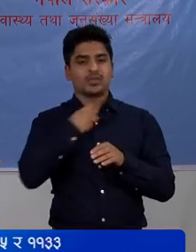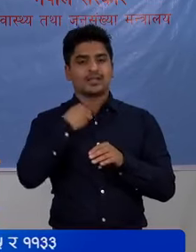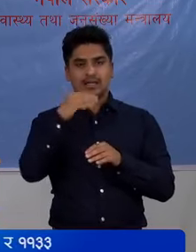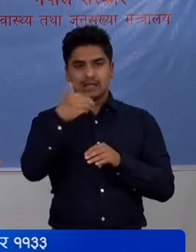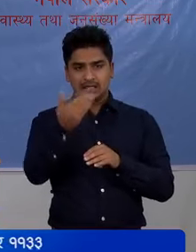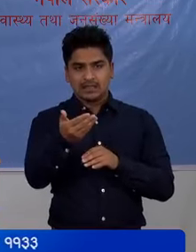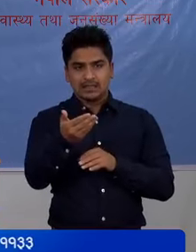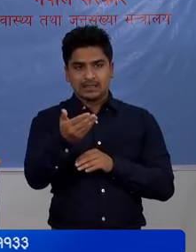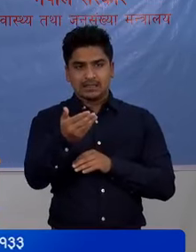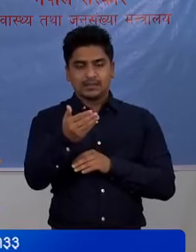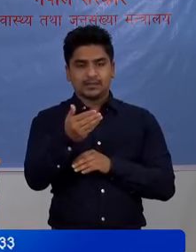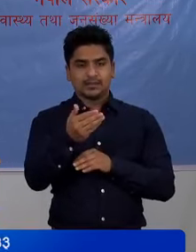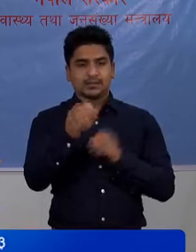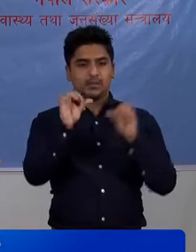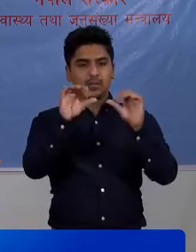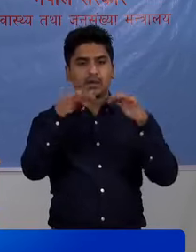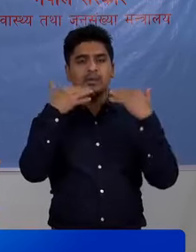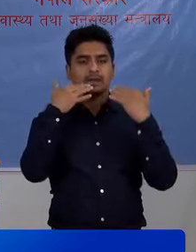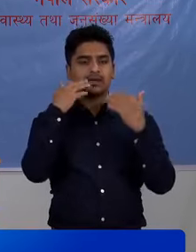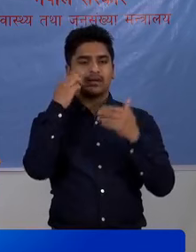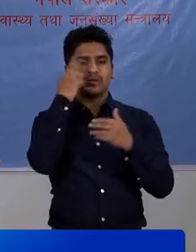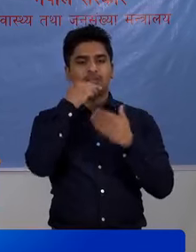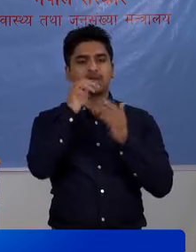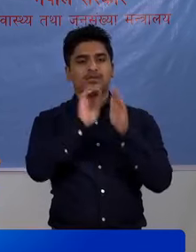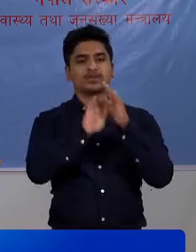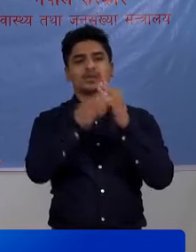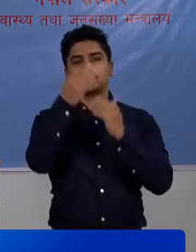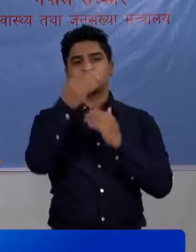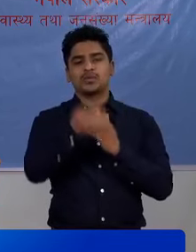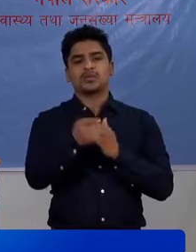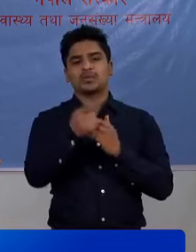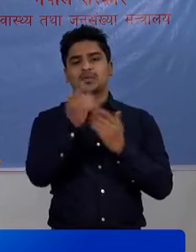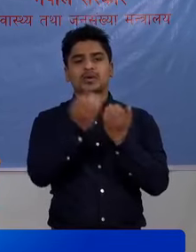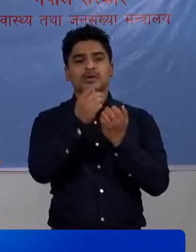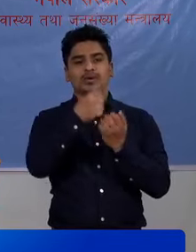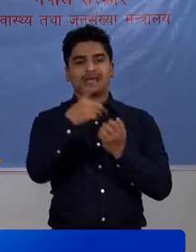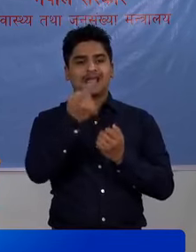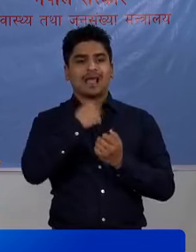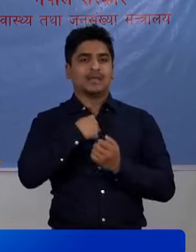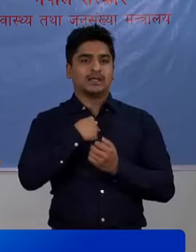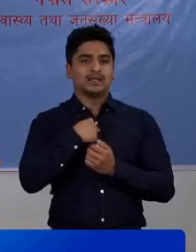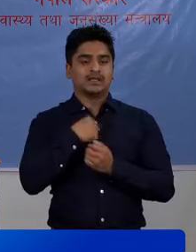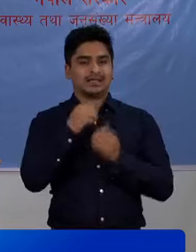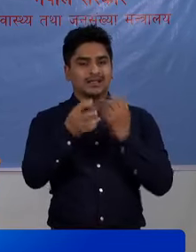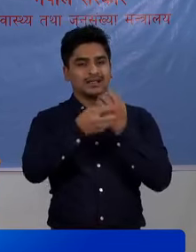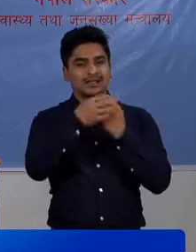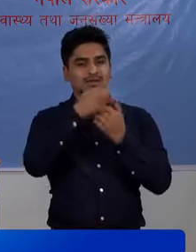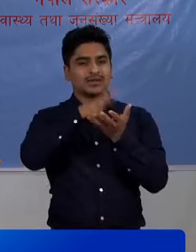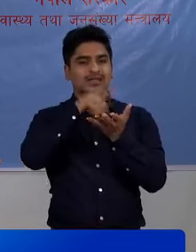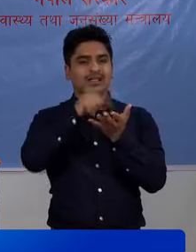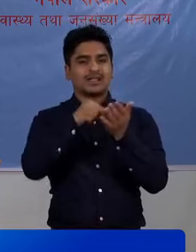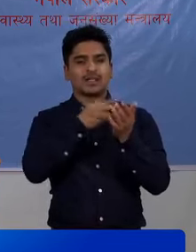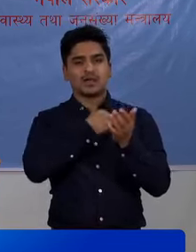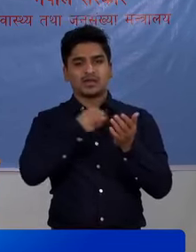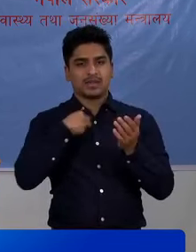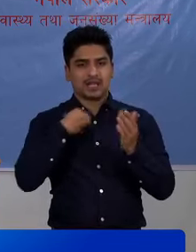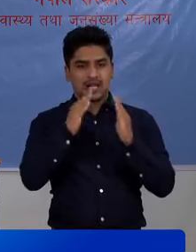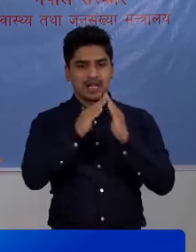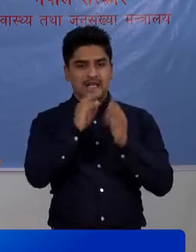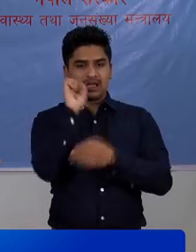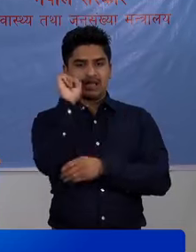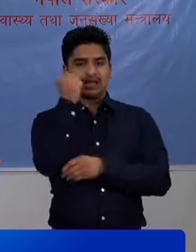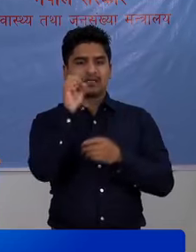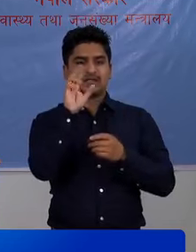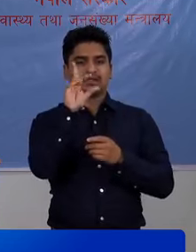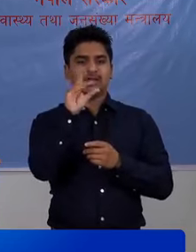लाई प्रभावकारी रूपमा संचालन होस पने रामी देशको केंद्री अस्पताल राष्टे ट्रमा